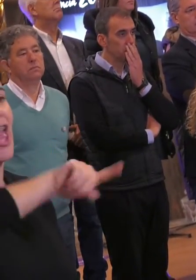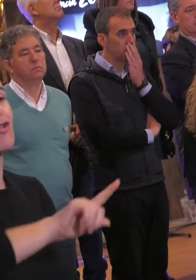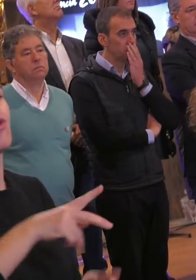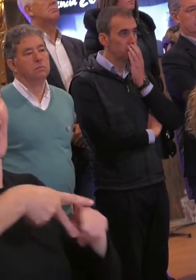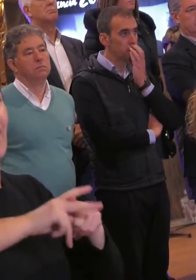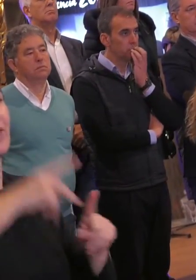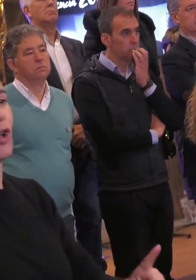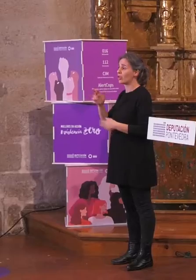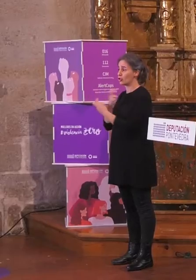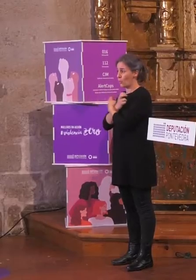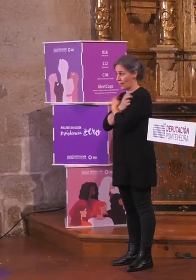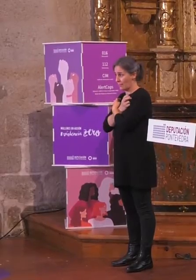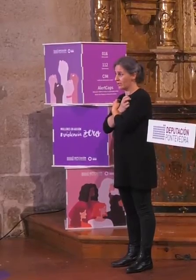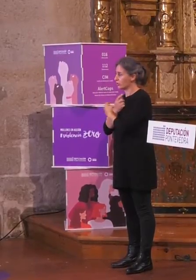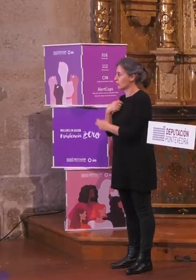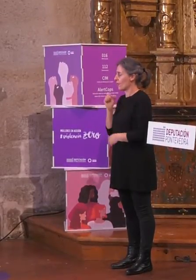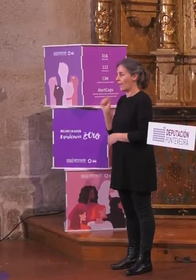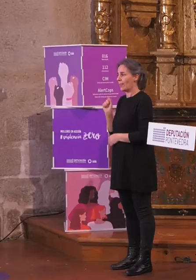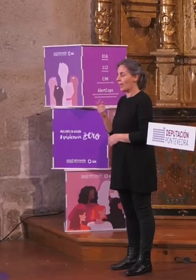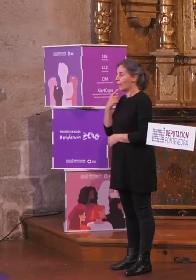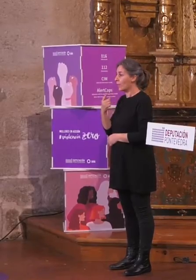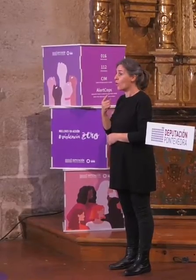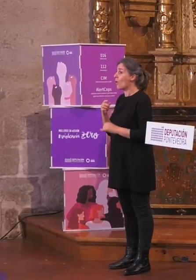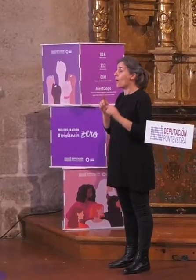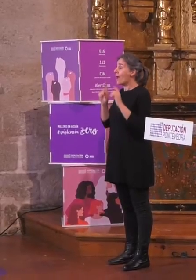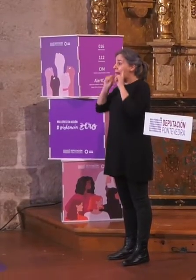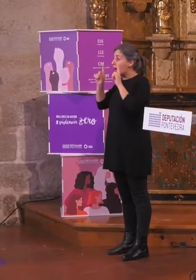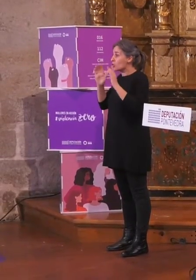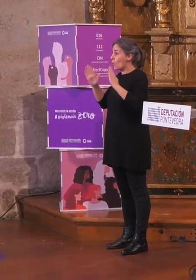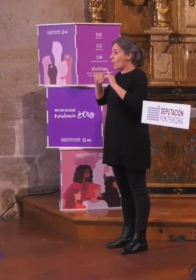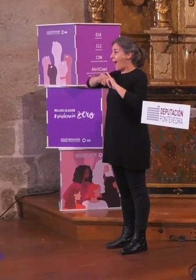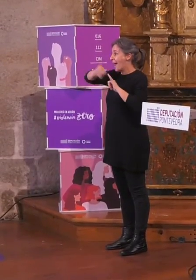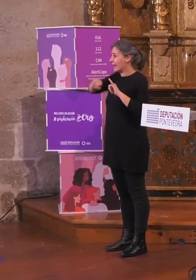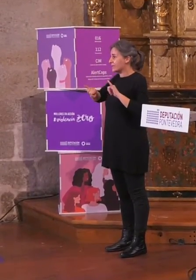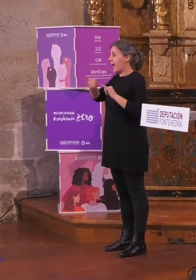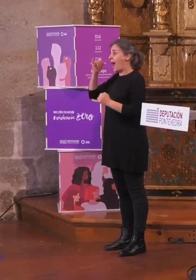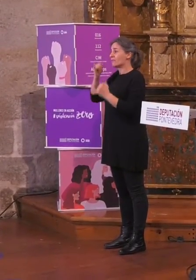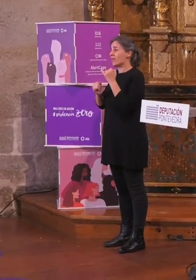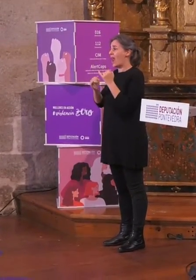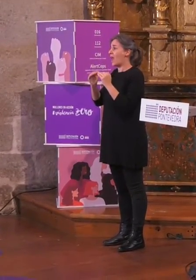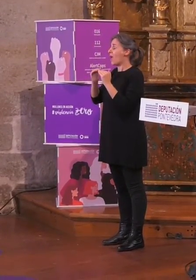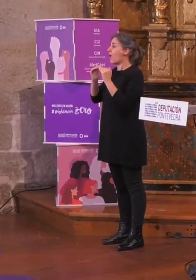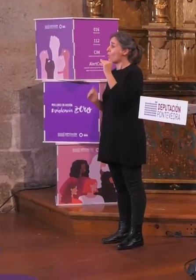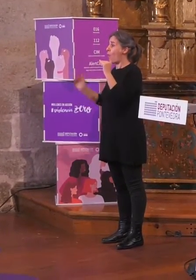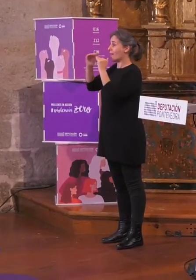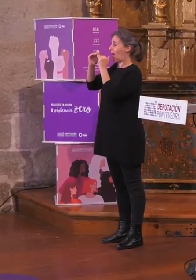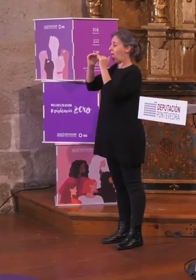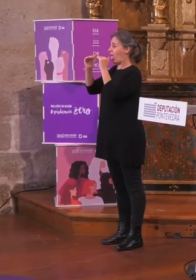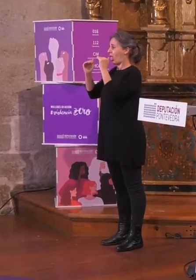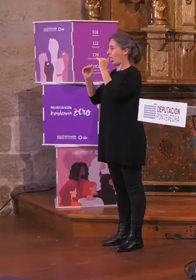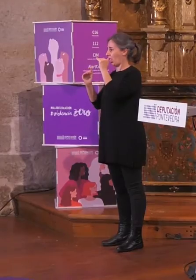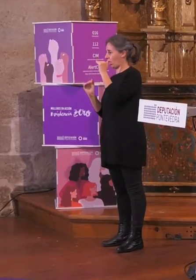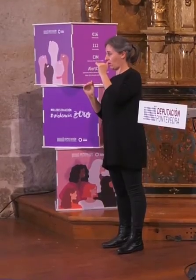todas las crisis siempre fan que a igualdad de retroceda y esta vez nos vaya a retroceder